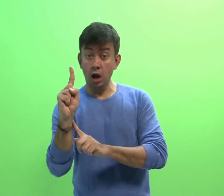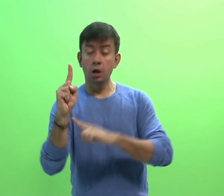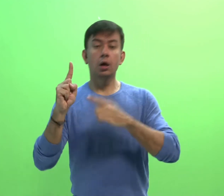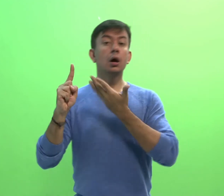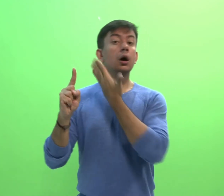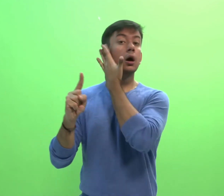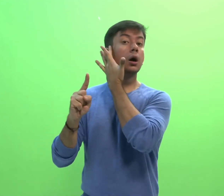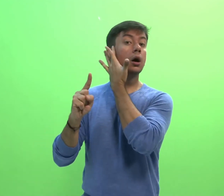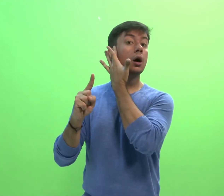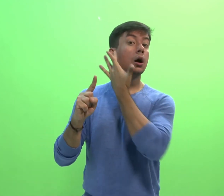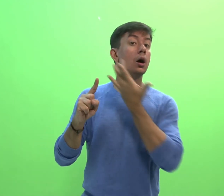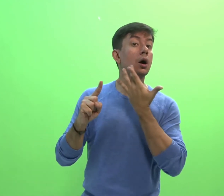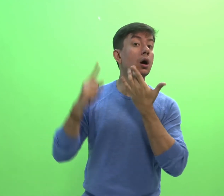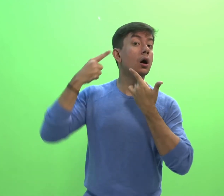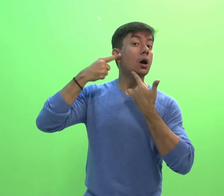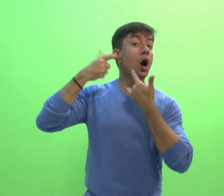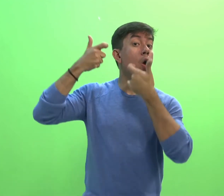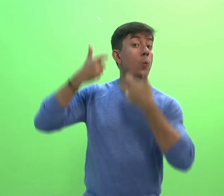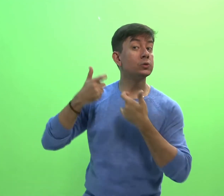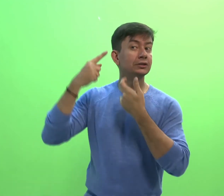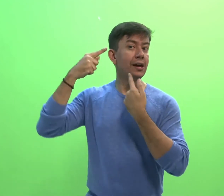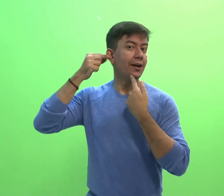espaço vai ser da orelha até a boca.